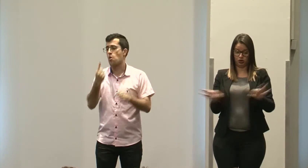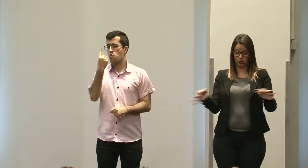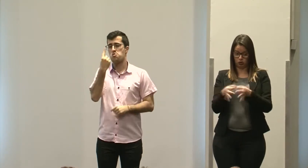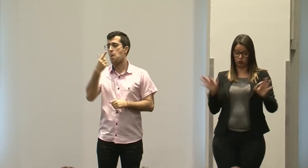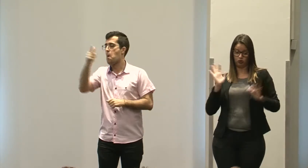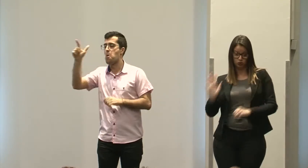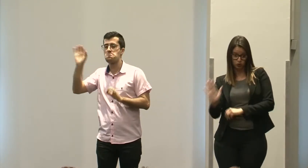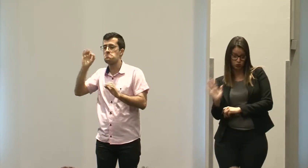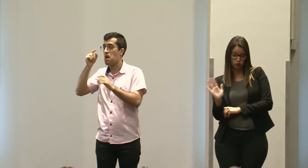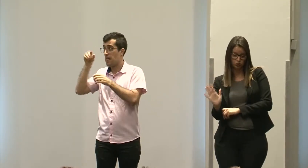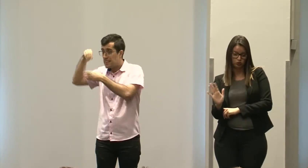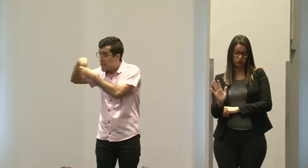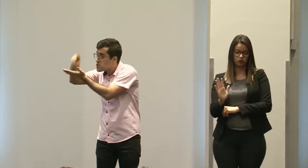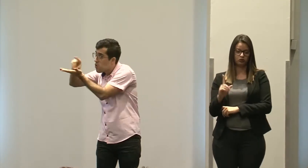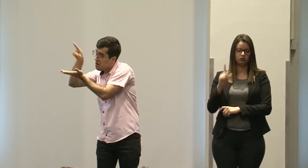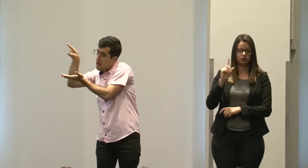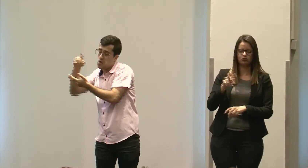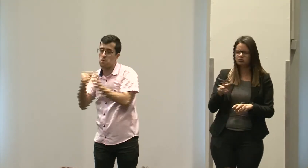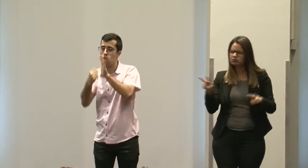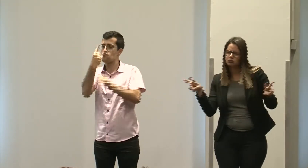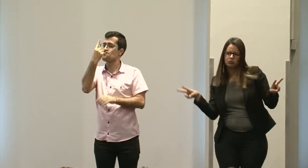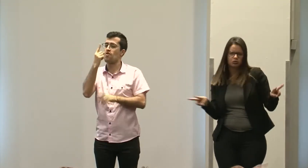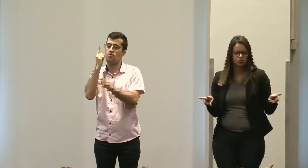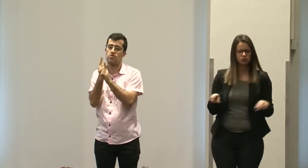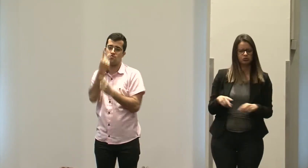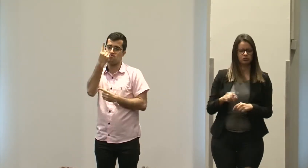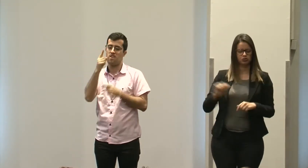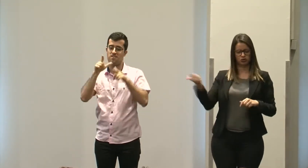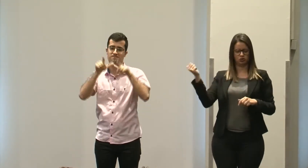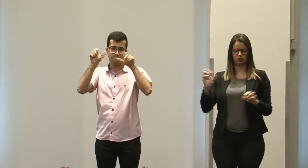duas mãos, como linguística, por exemplo.